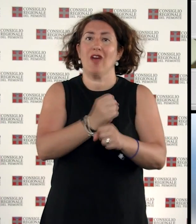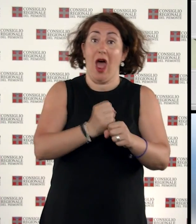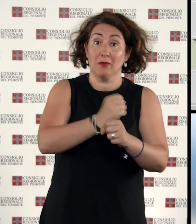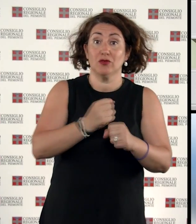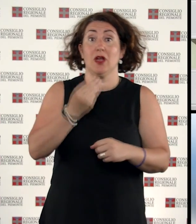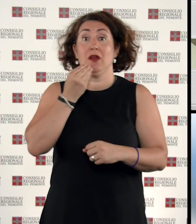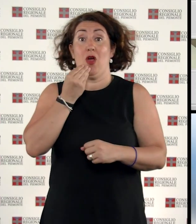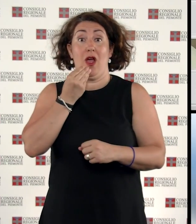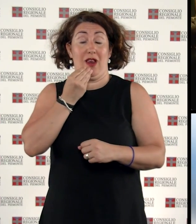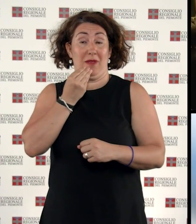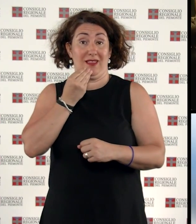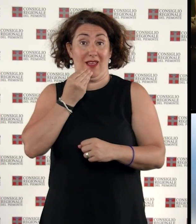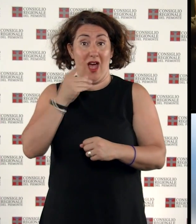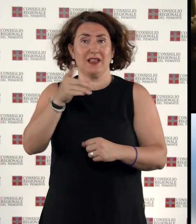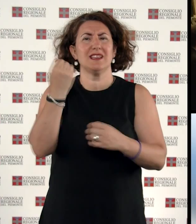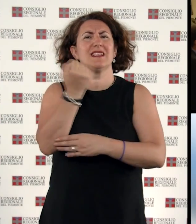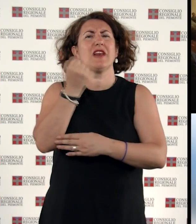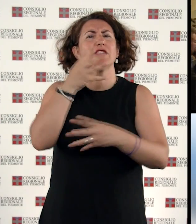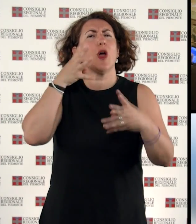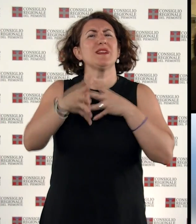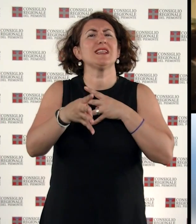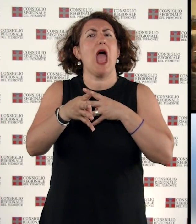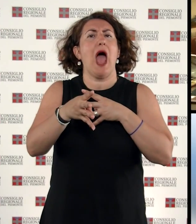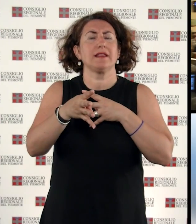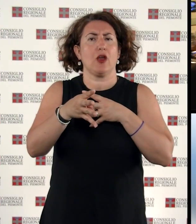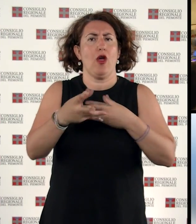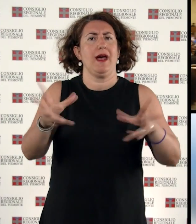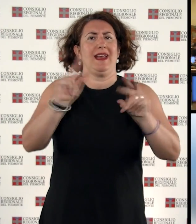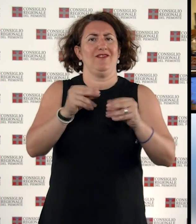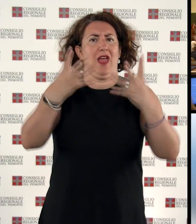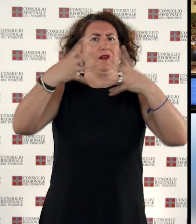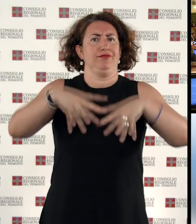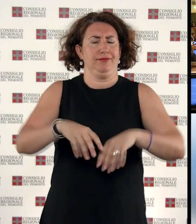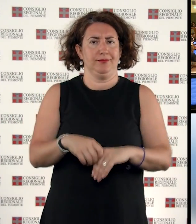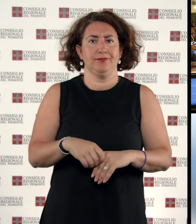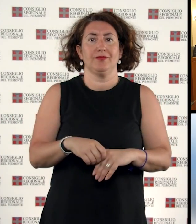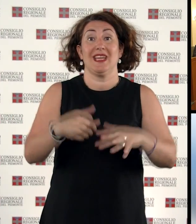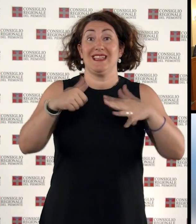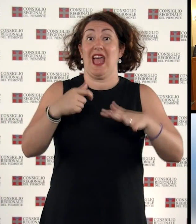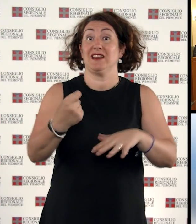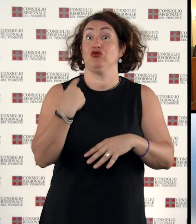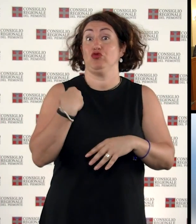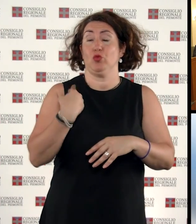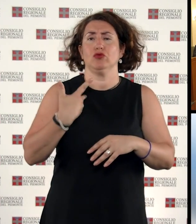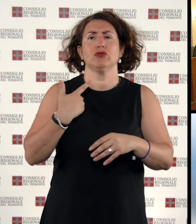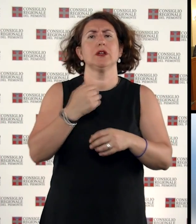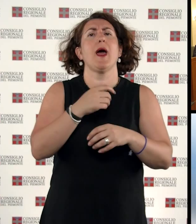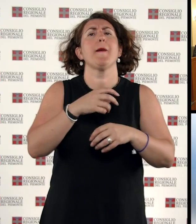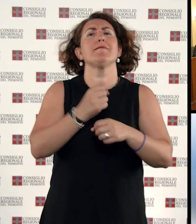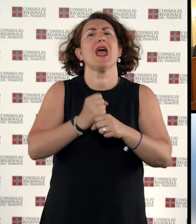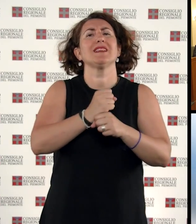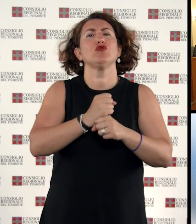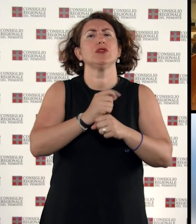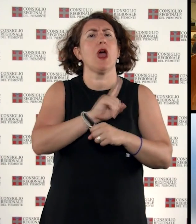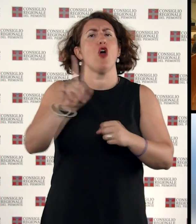servizi psichiatrici. Nella seduta del 16 giugno il Consiglio regionale ha approvato le leggi sulla medicina non convenzionale e sul recupero